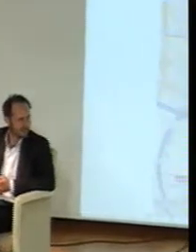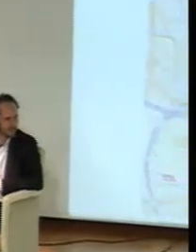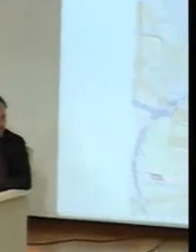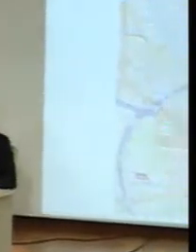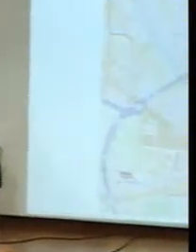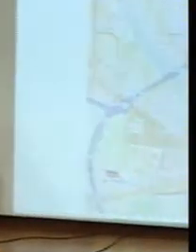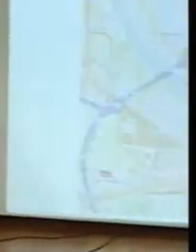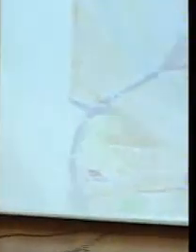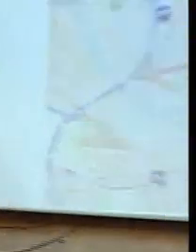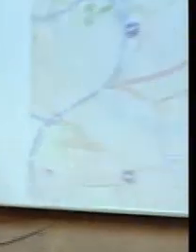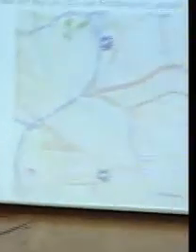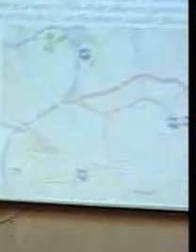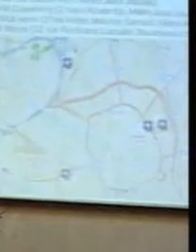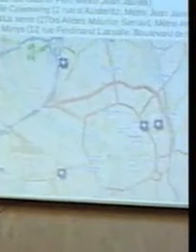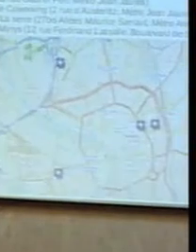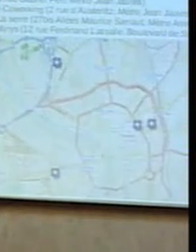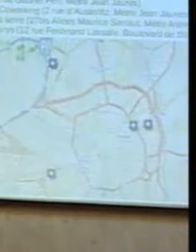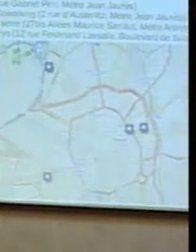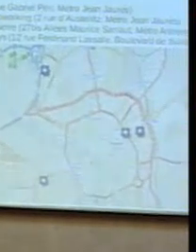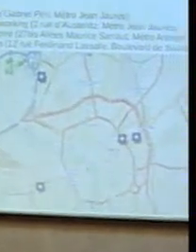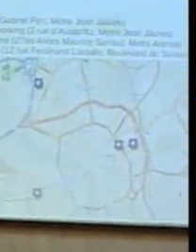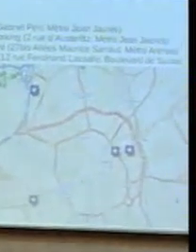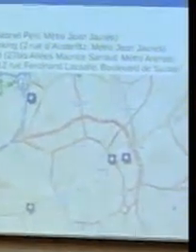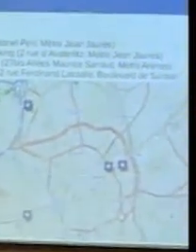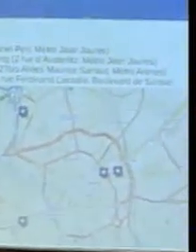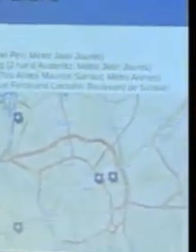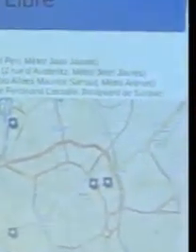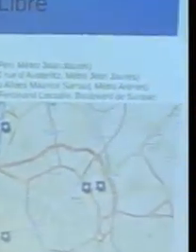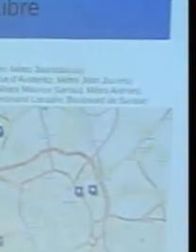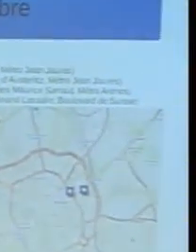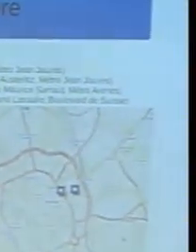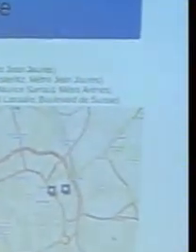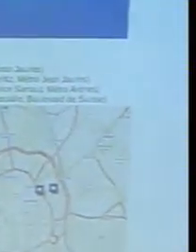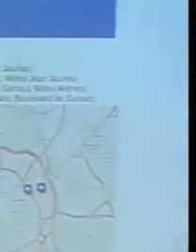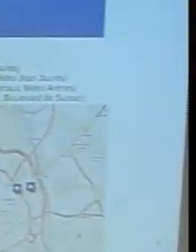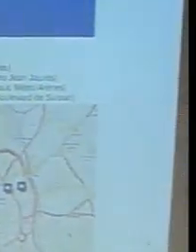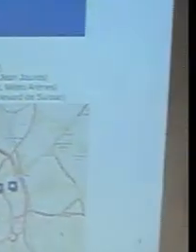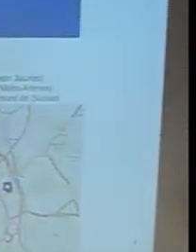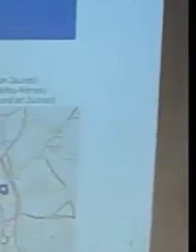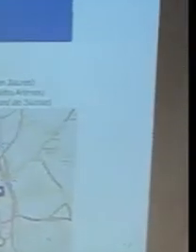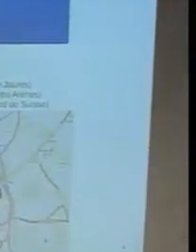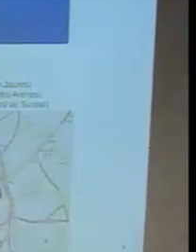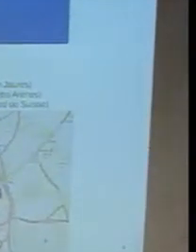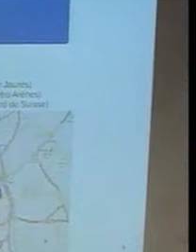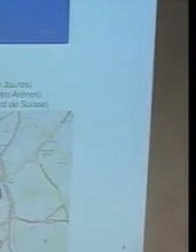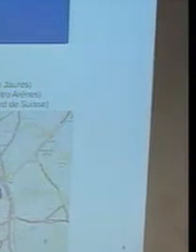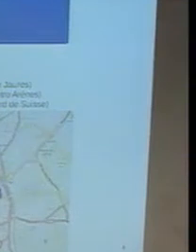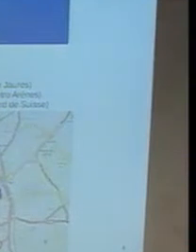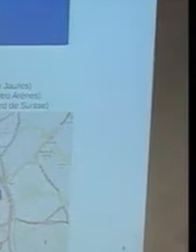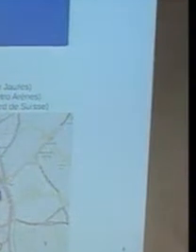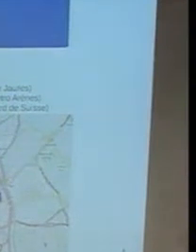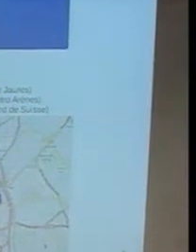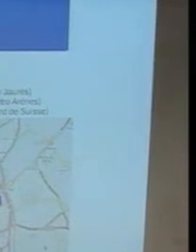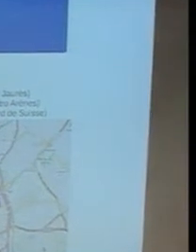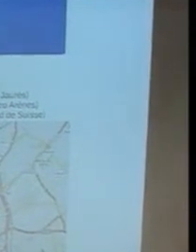Equito, où il y aura une partie logiciel libre, développement, contribution. C'est le samedi de 9h30 à 18h30 et